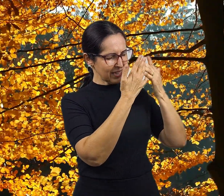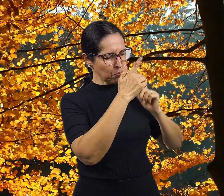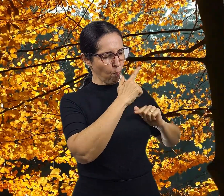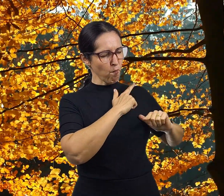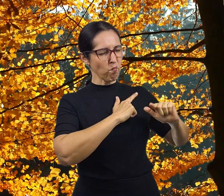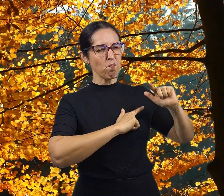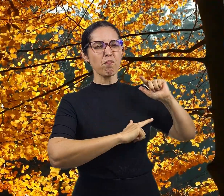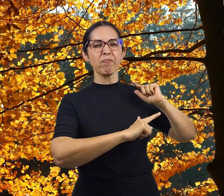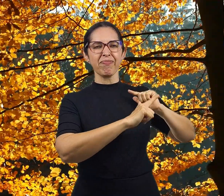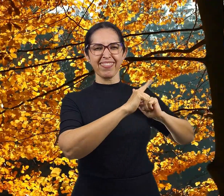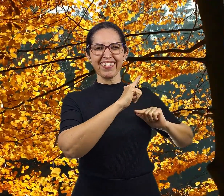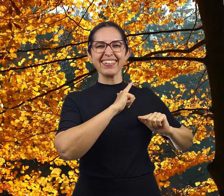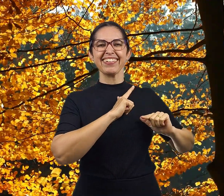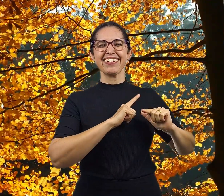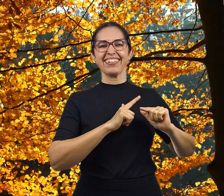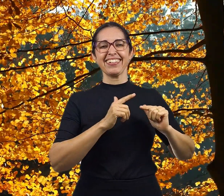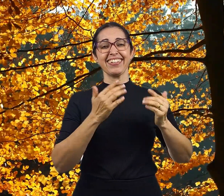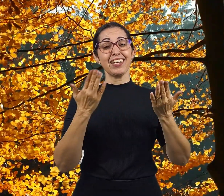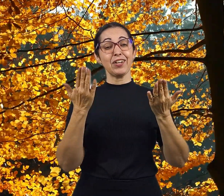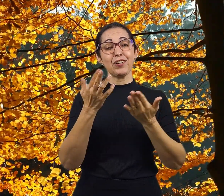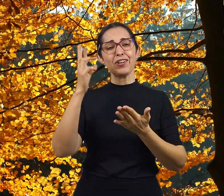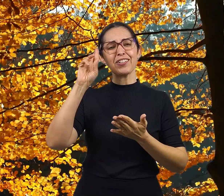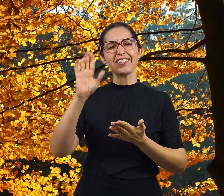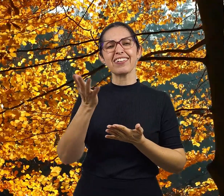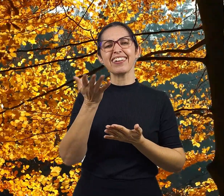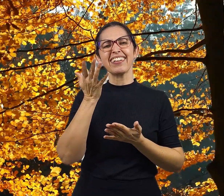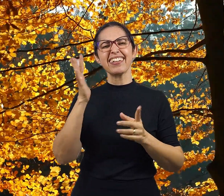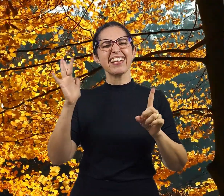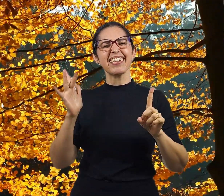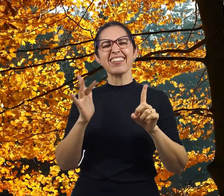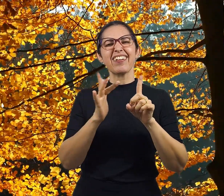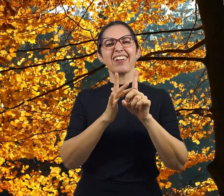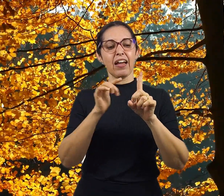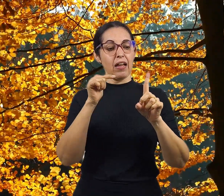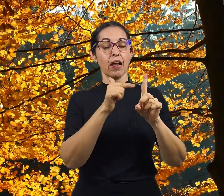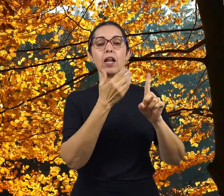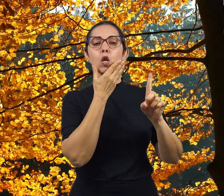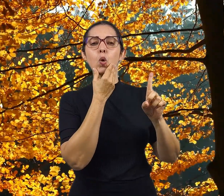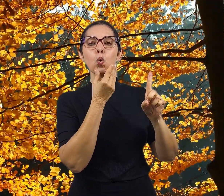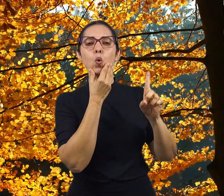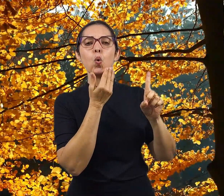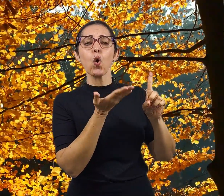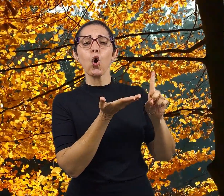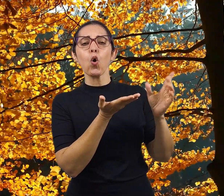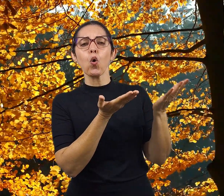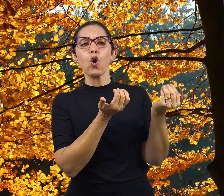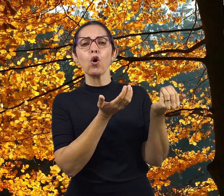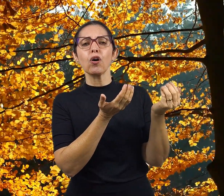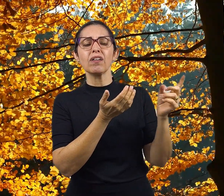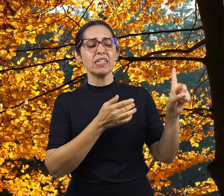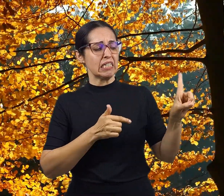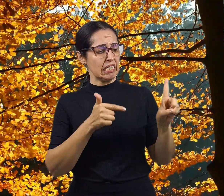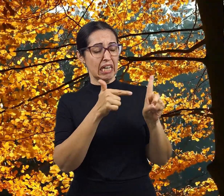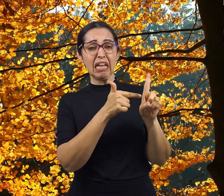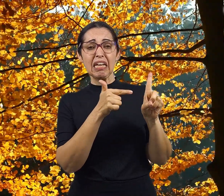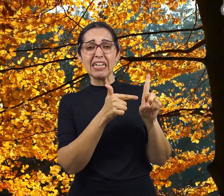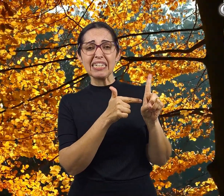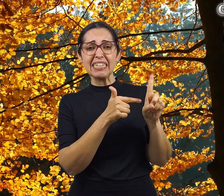o Senhor quer trocar as nossas vestes. O Senhor mostrou a respeito de um jovem. Ele chegava aqui com vestes